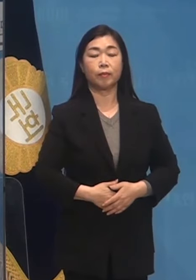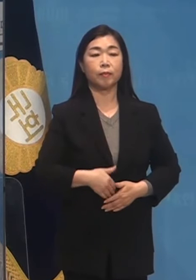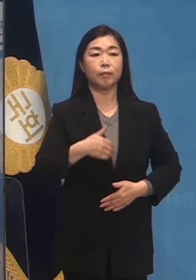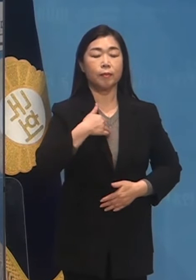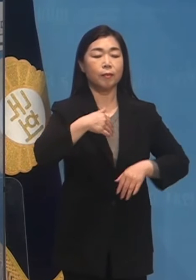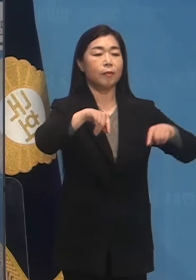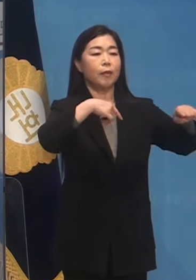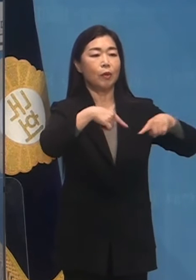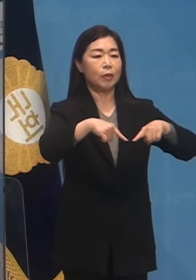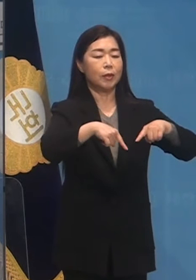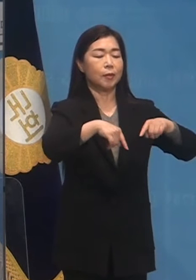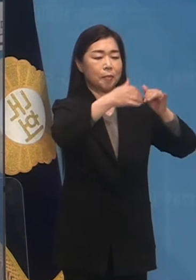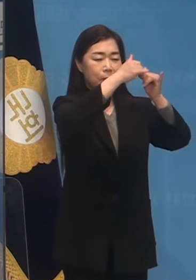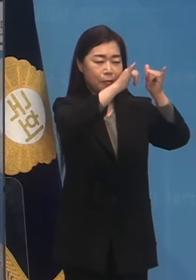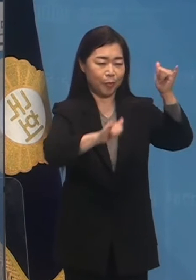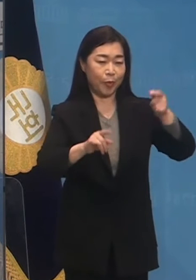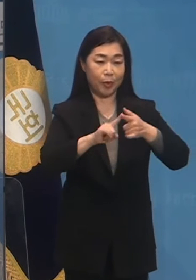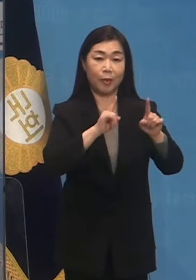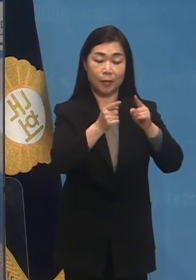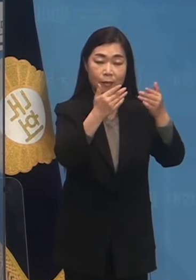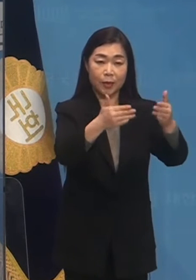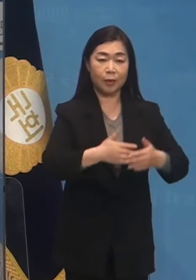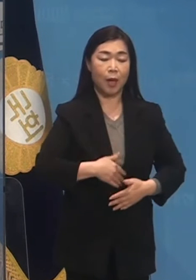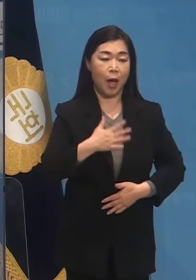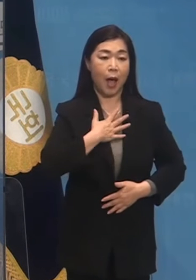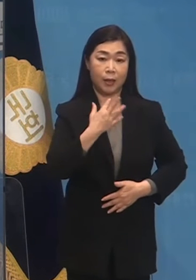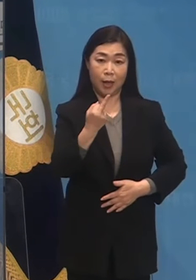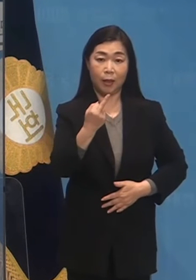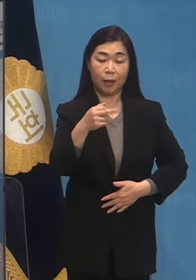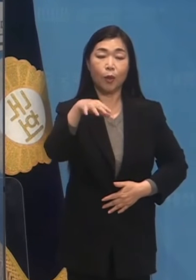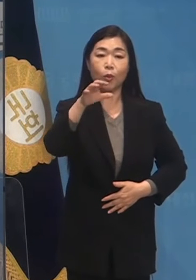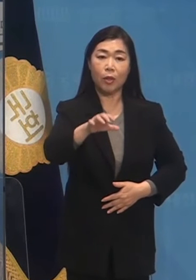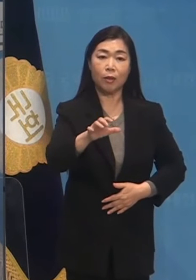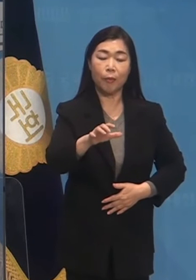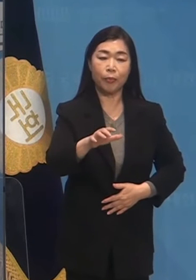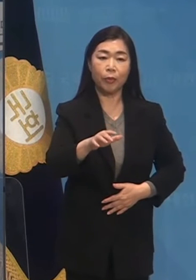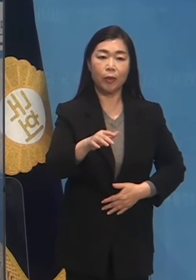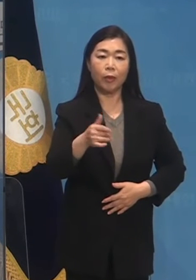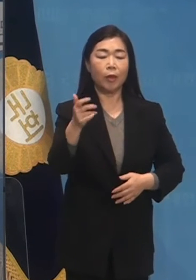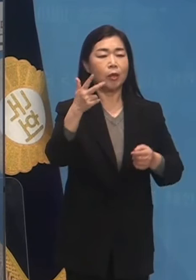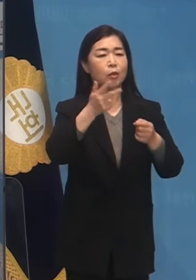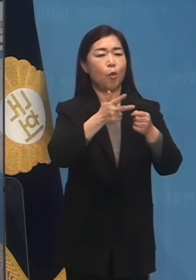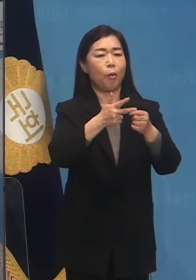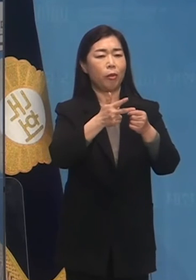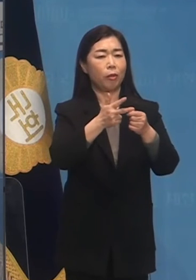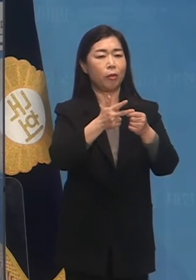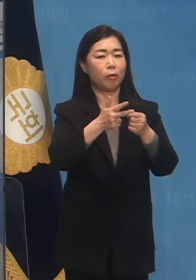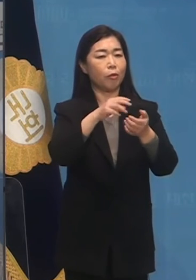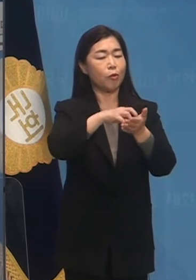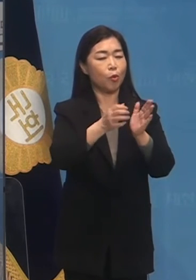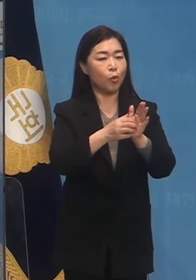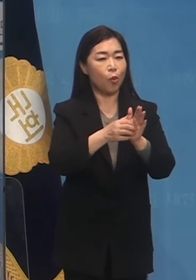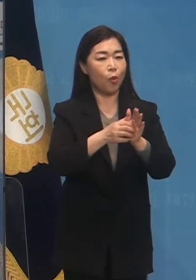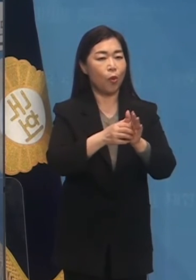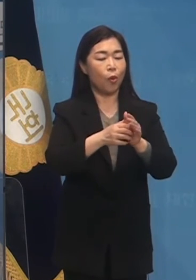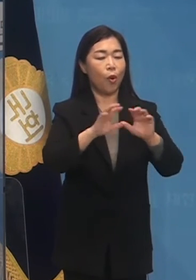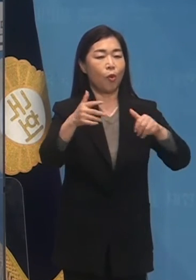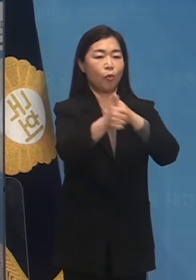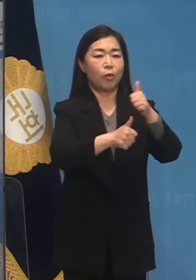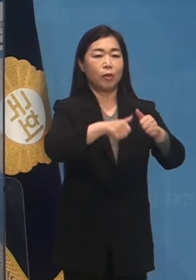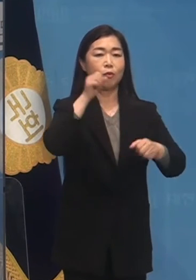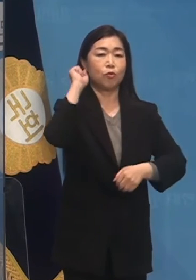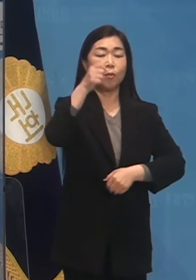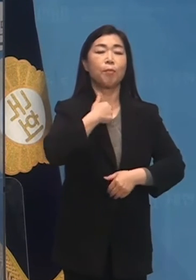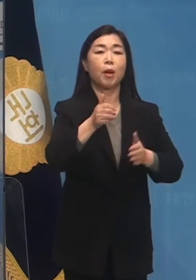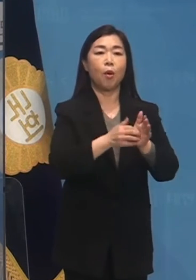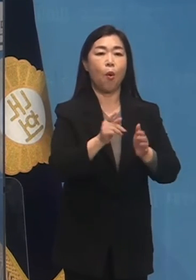저의 정치 역정을 좀 말씀드리겠습니다. 저는 경기도 안산에서 7번 총선에 출마했고,